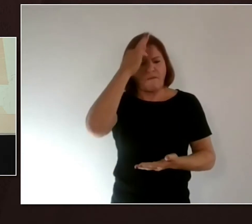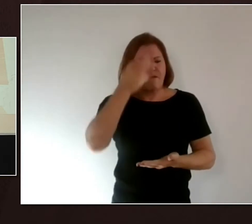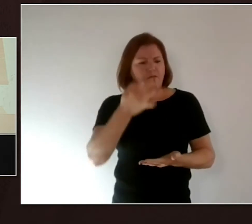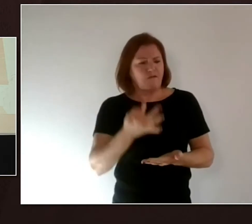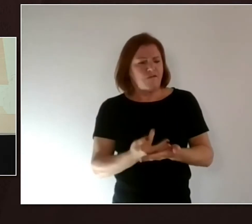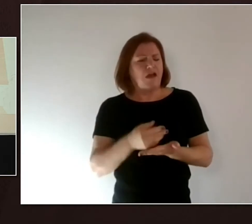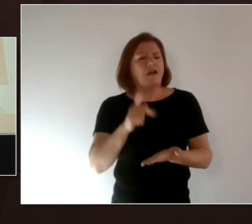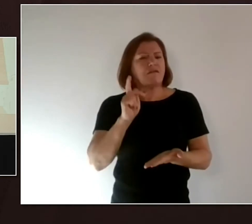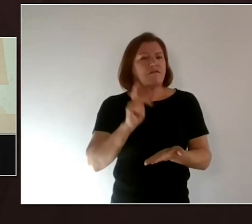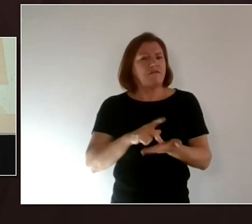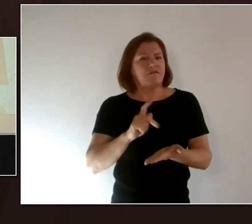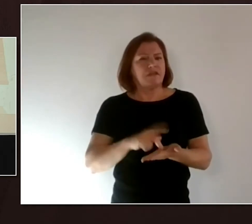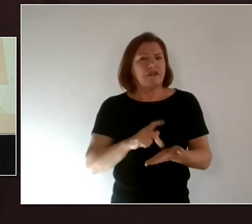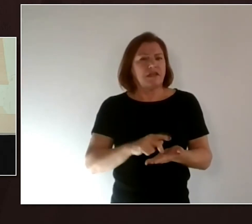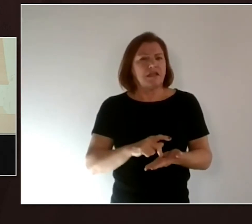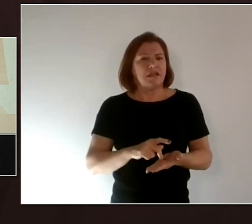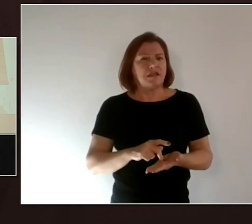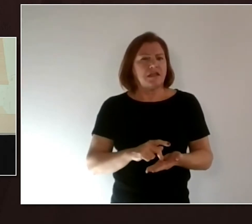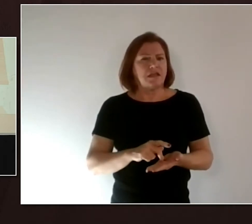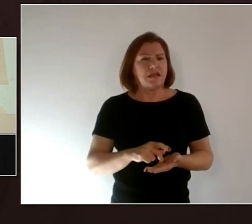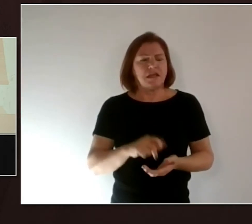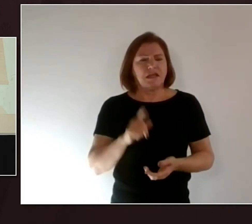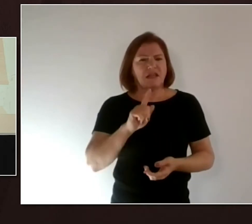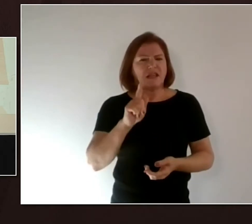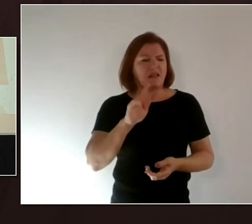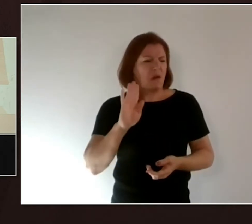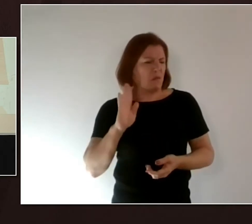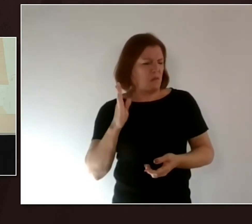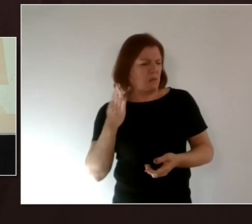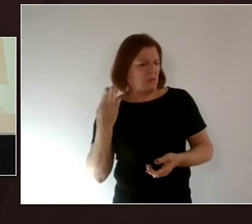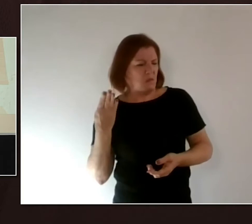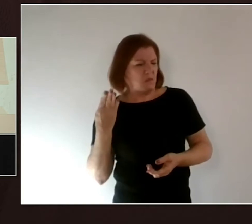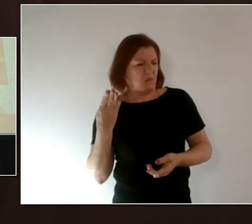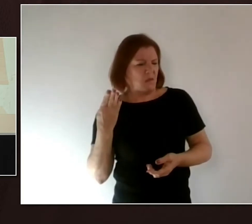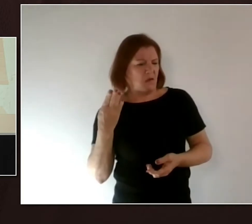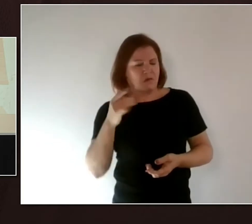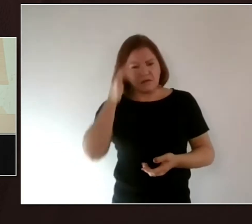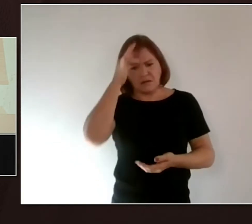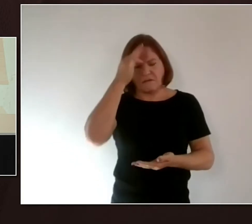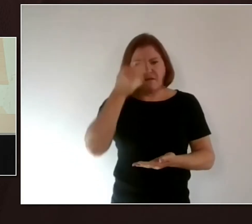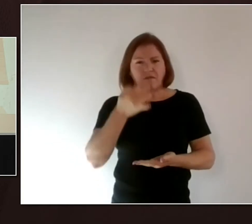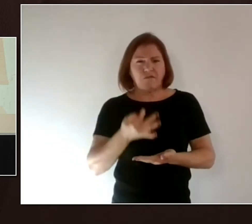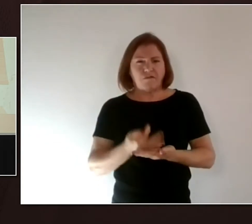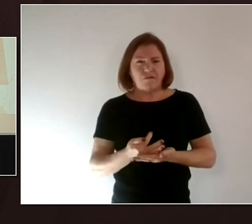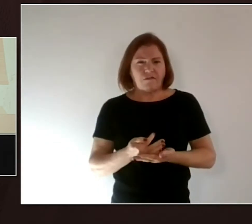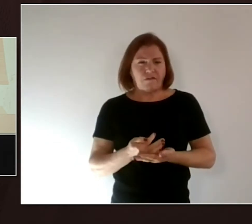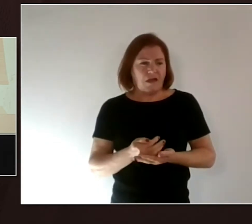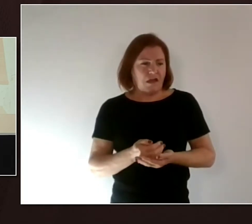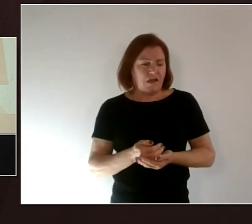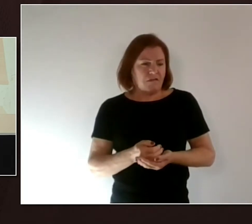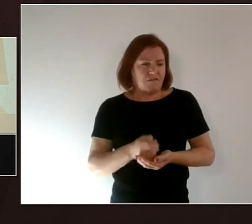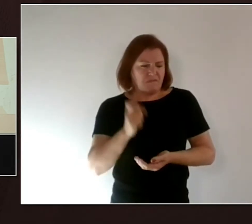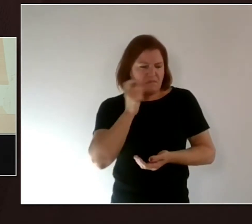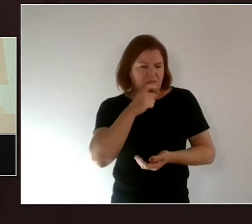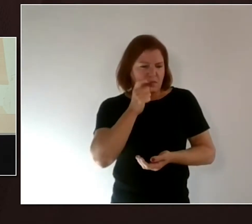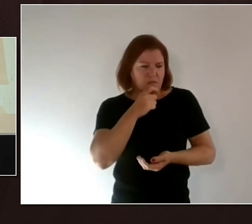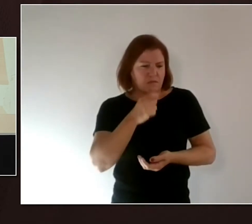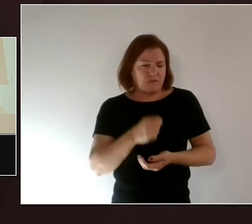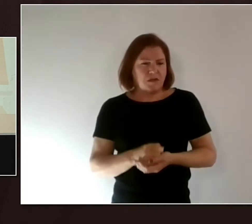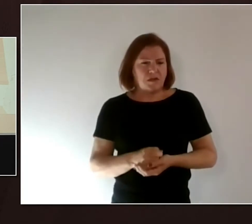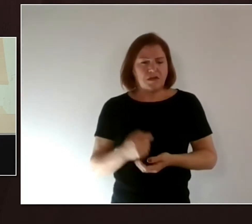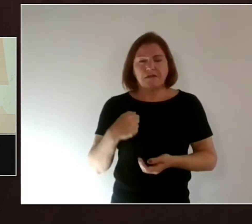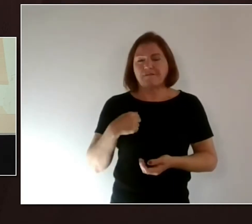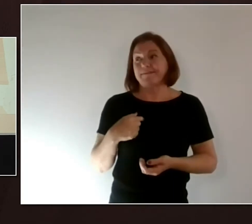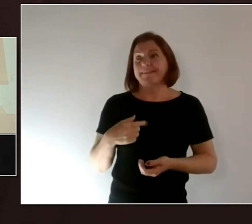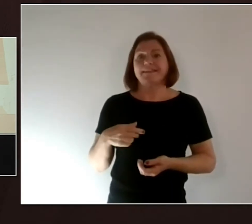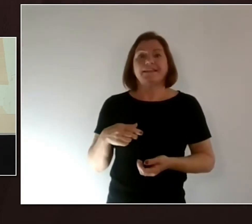não precisa, sabe, eu não gosto das pessoas que às vezes querem mostrar para os irmãos que